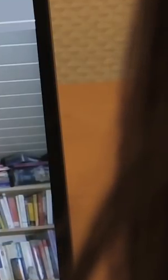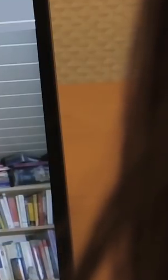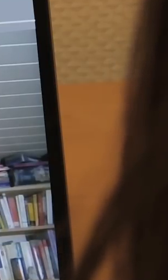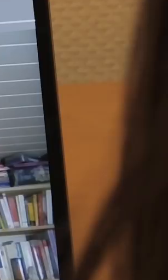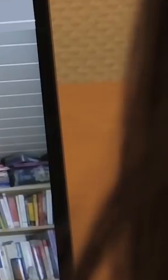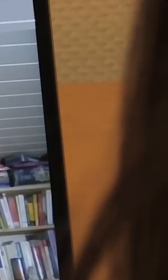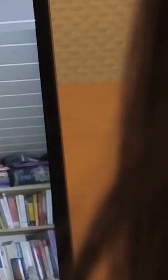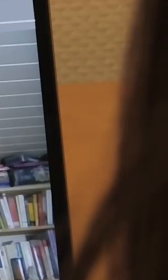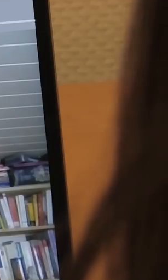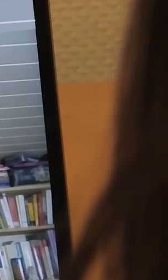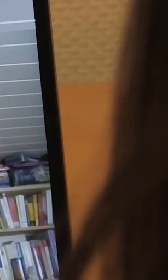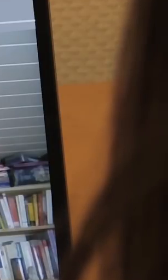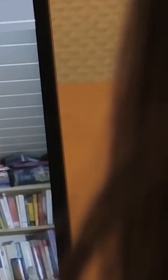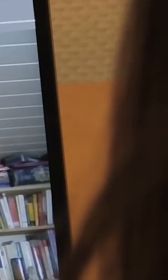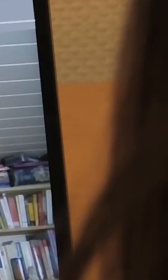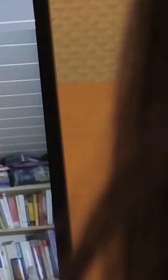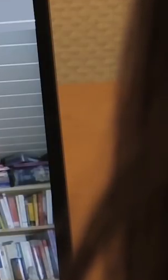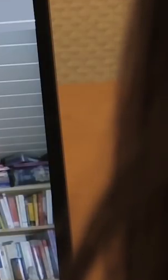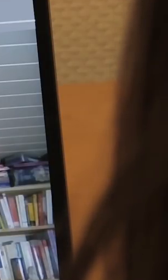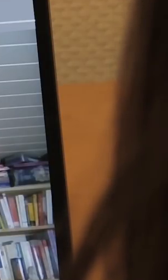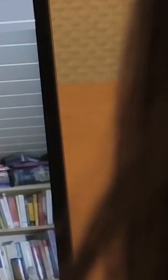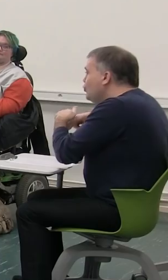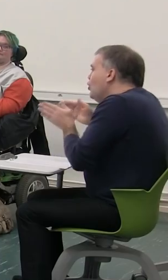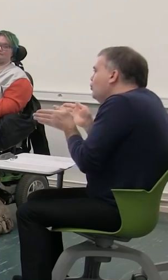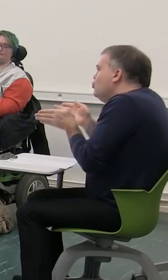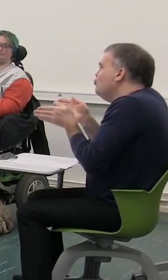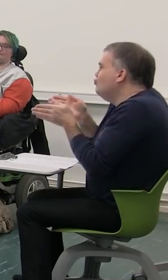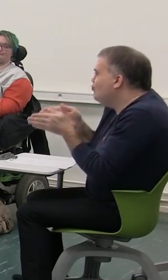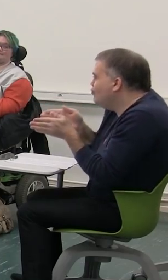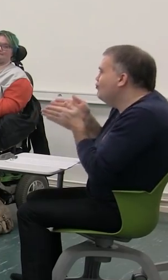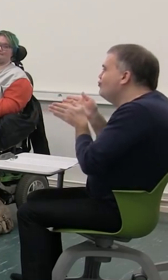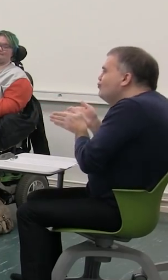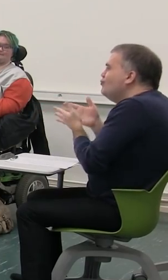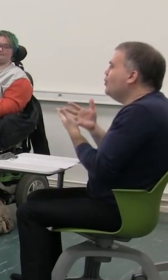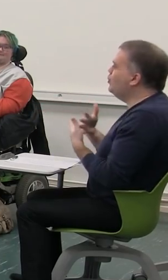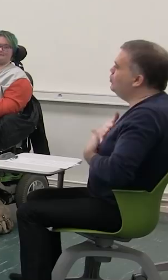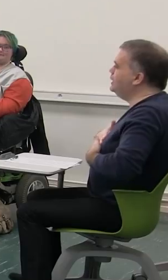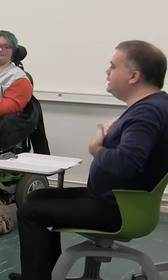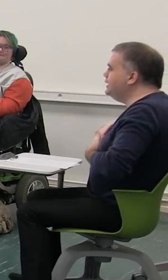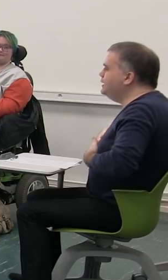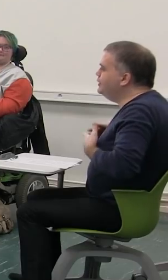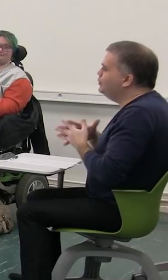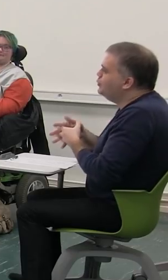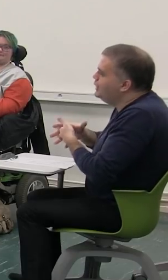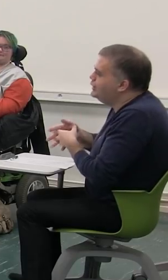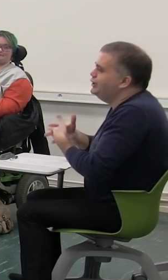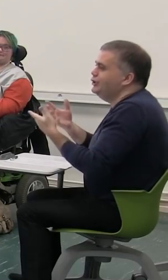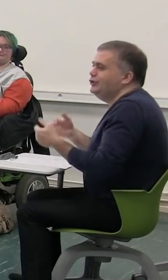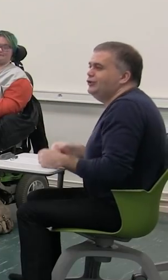de concurrencer les associations qui donnent des cours de langue des signes à côté. Il n'est pas non plus possible de charger davantage les classes. Pour qu'un cours de langue des signes se